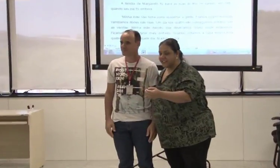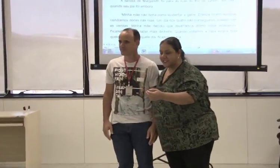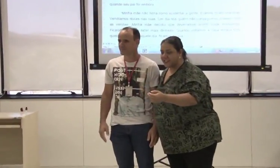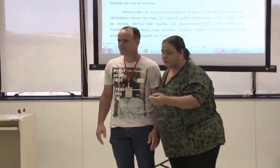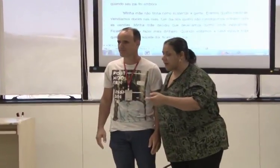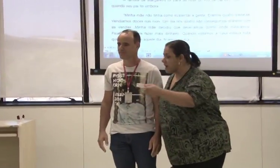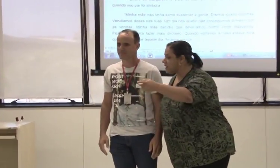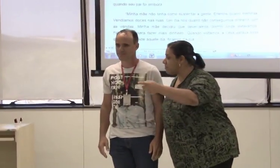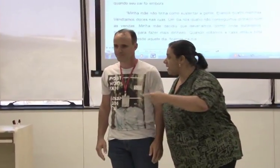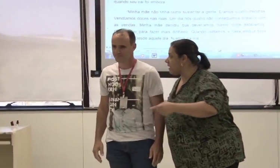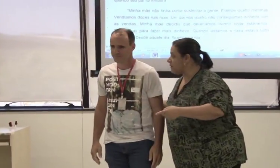Pega a cadeira para ela.